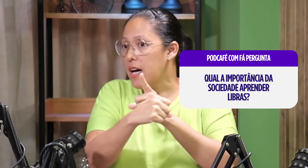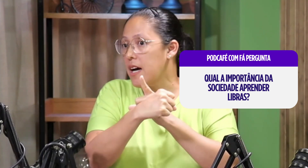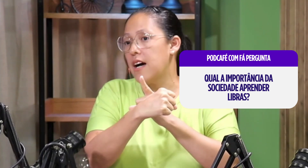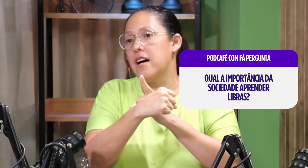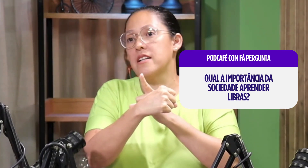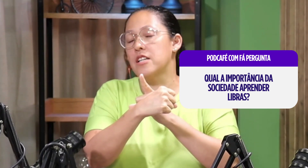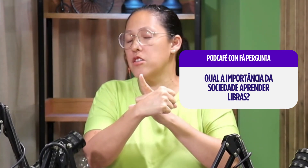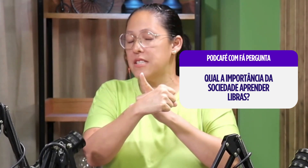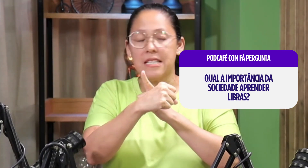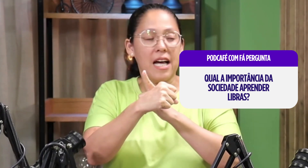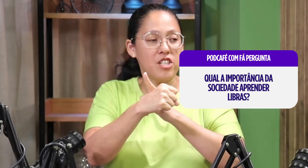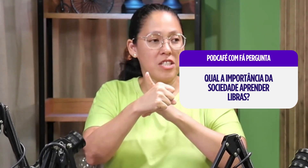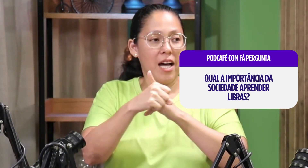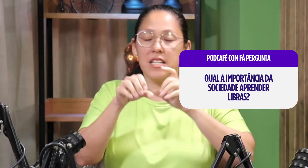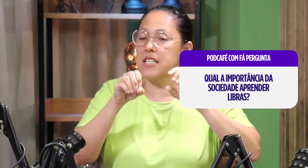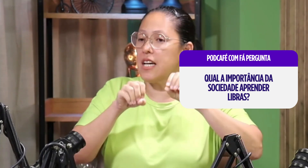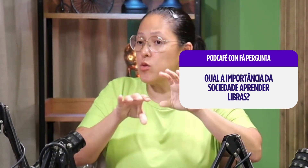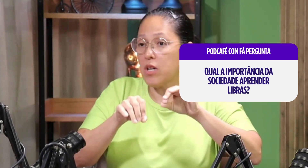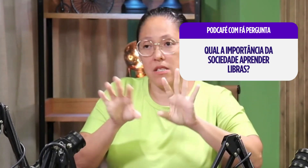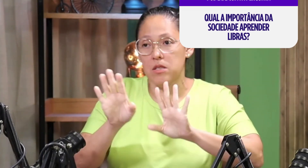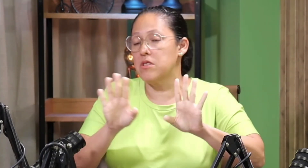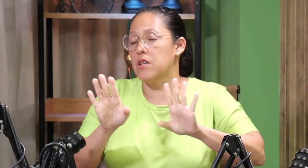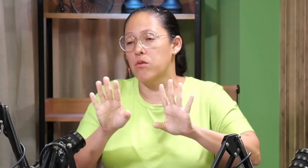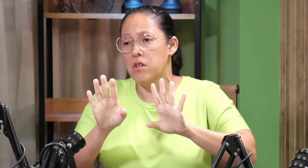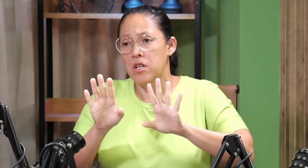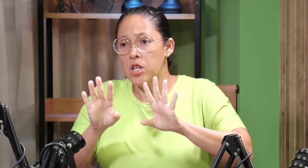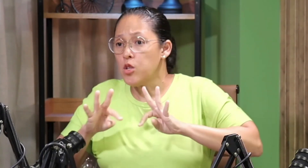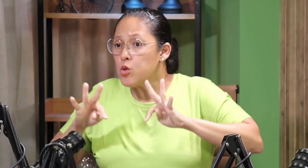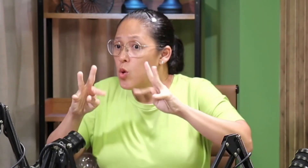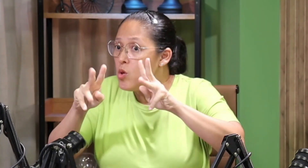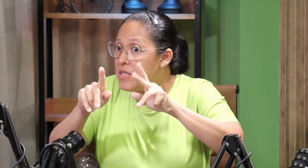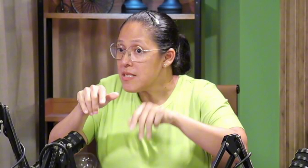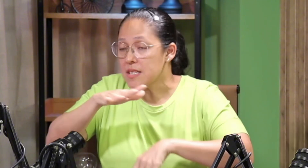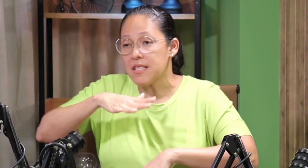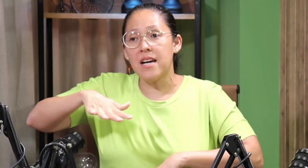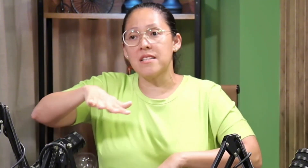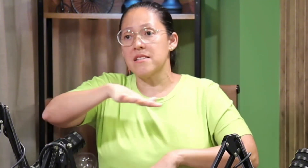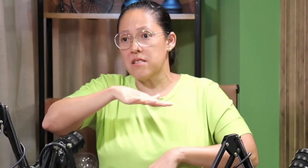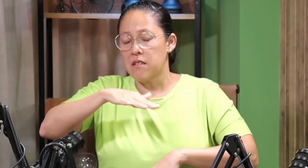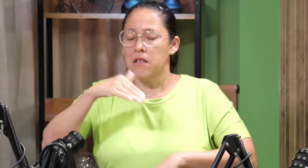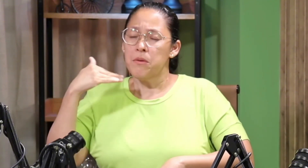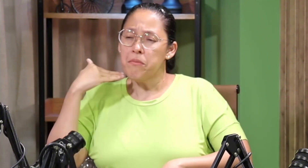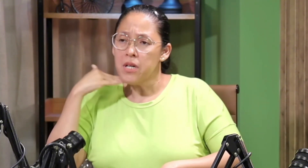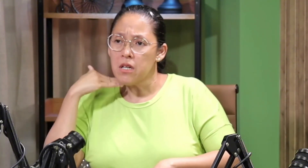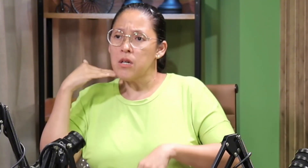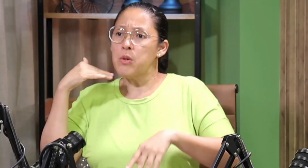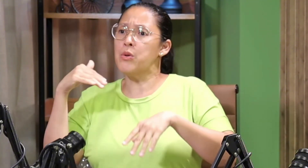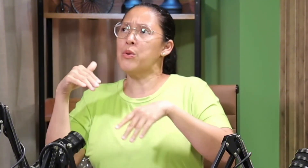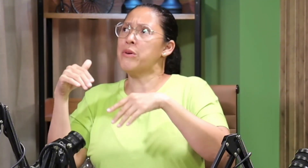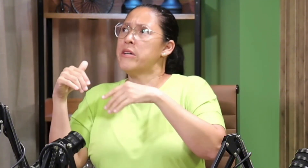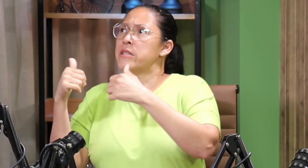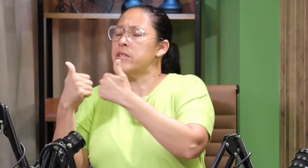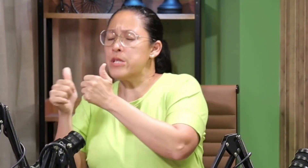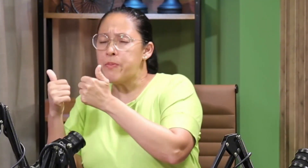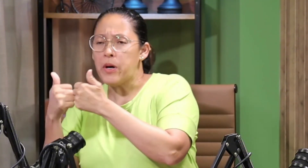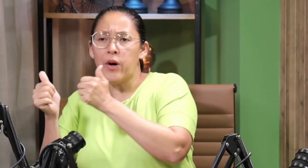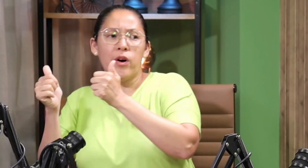só na sociedade, na área da educação, não. Em todas as áreas,